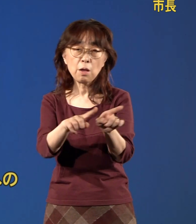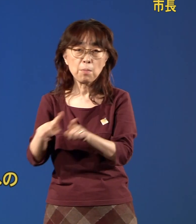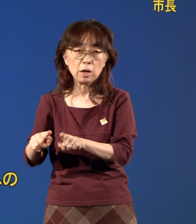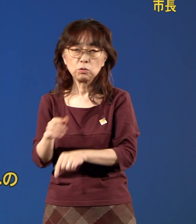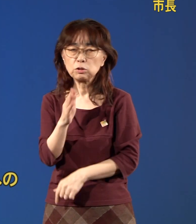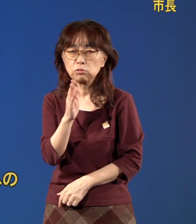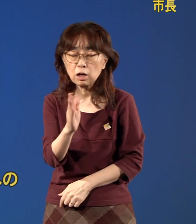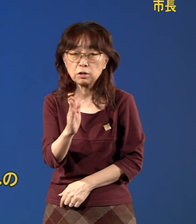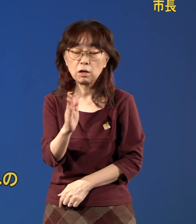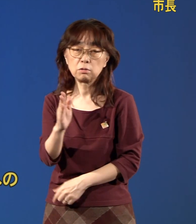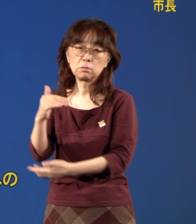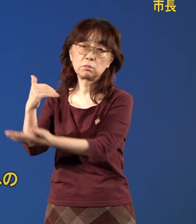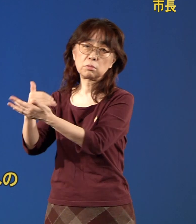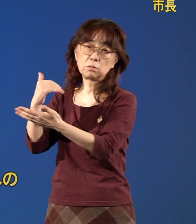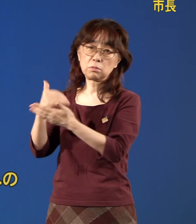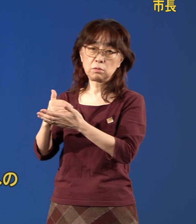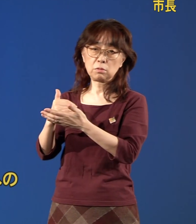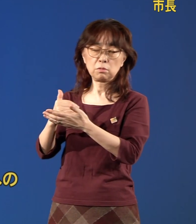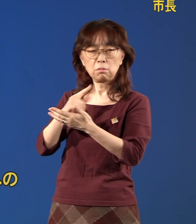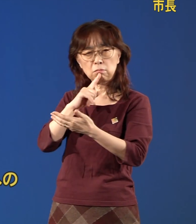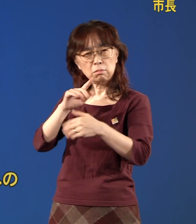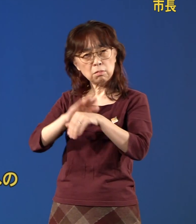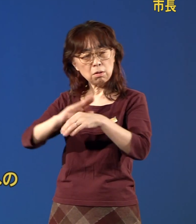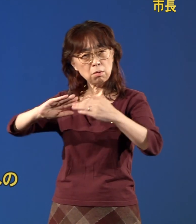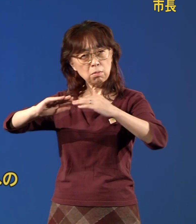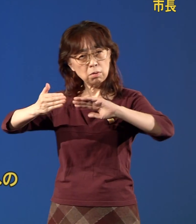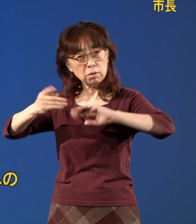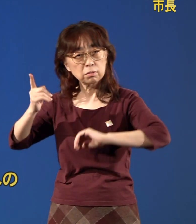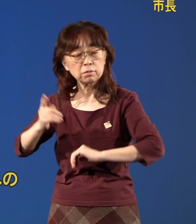矛盾してるんですよね。なので